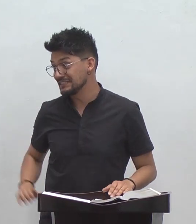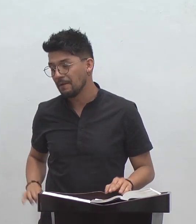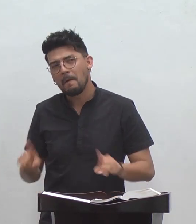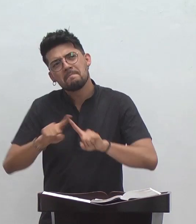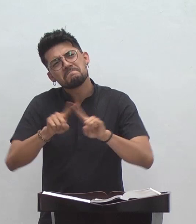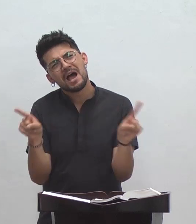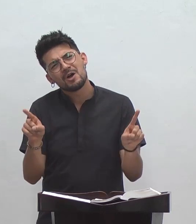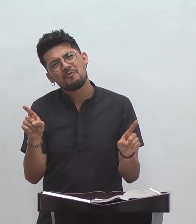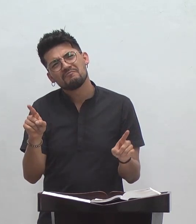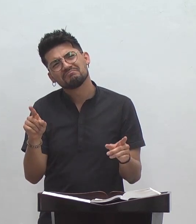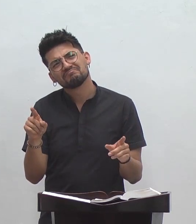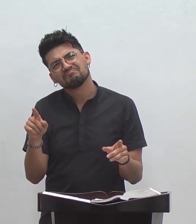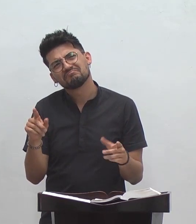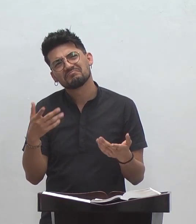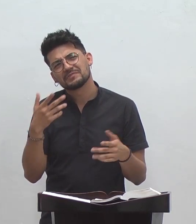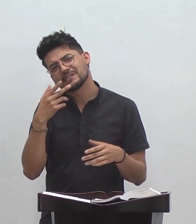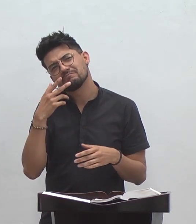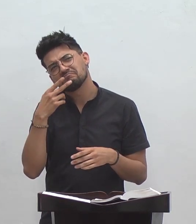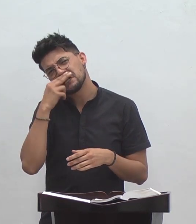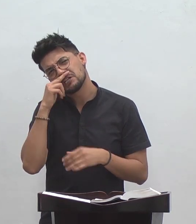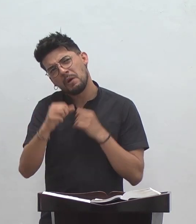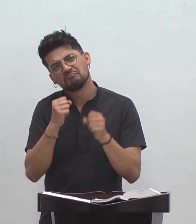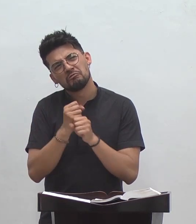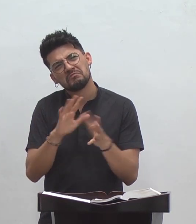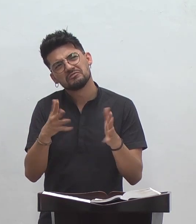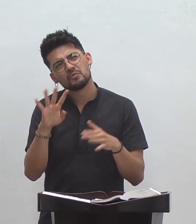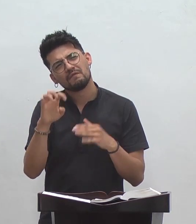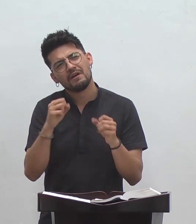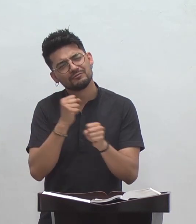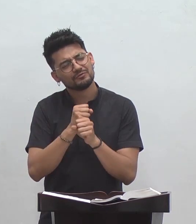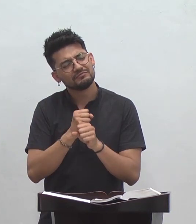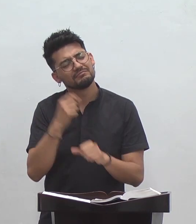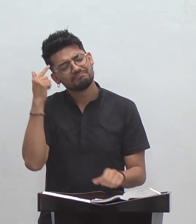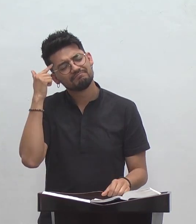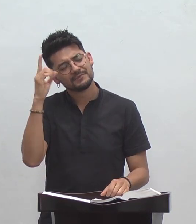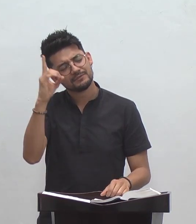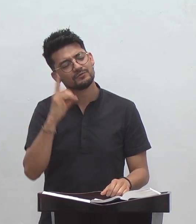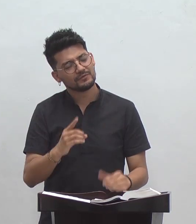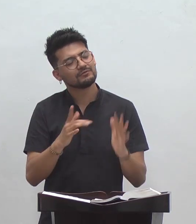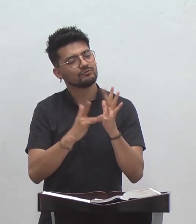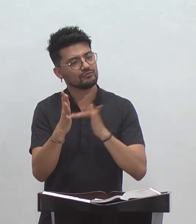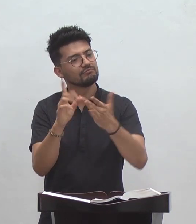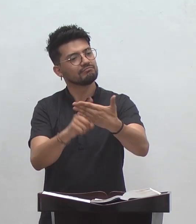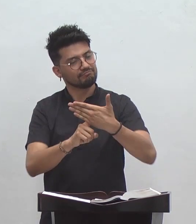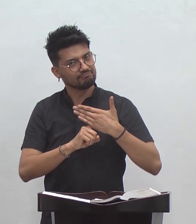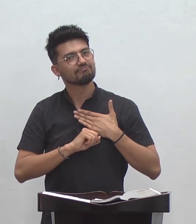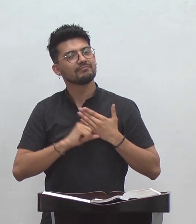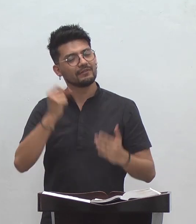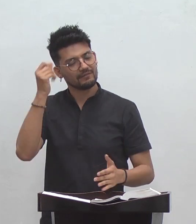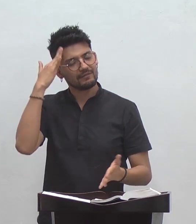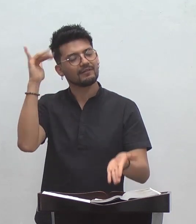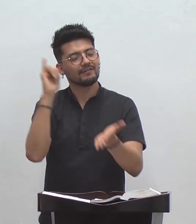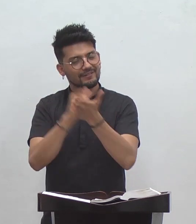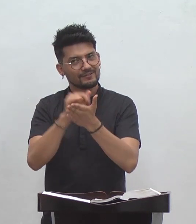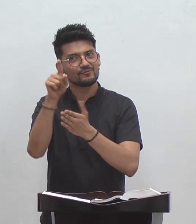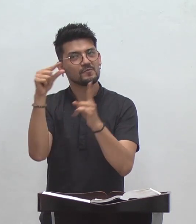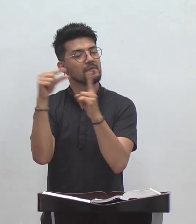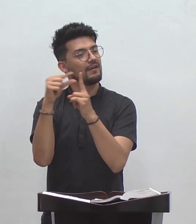Nací en un hogar cristiano, pero desde los 9 años tomé mi decisión de aceptar a Jesucristo como